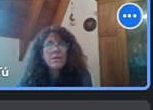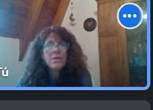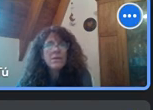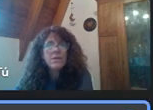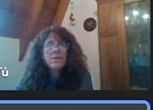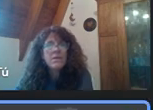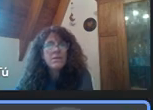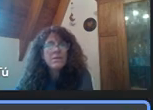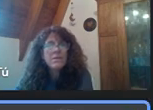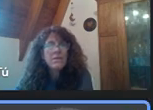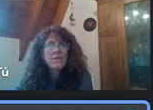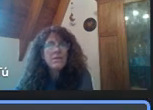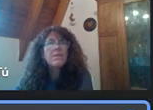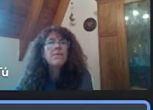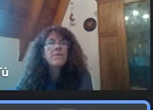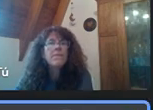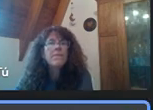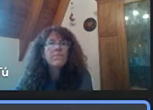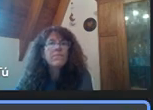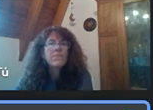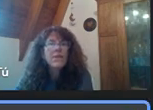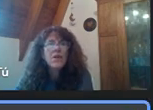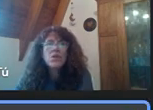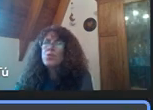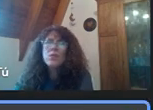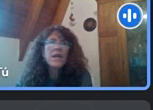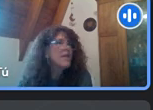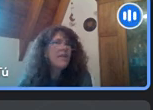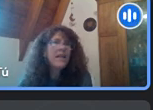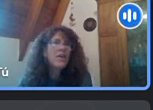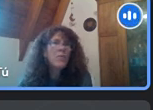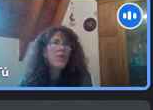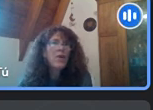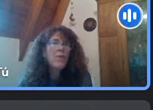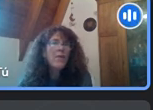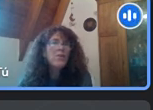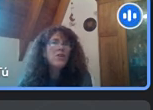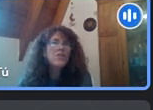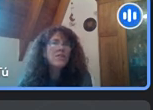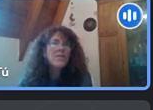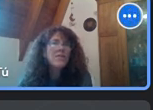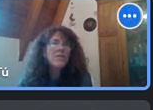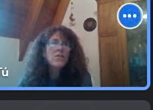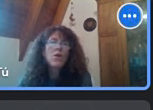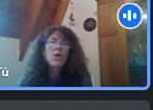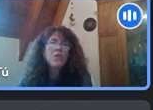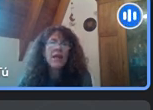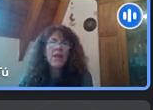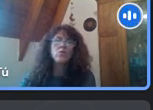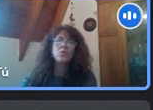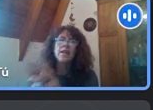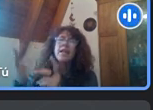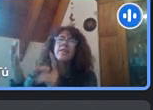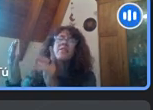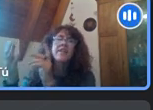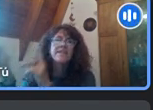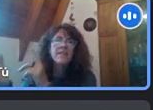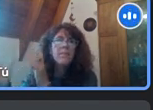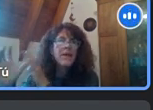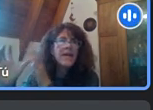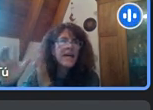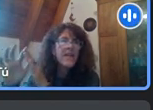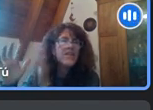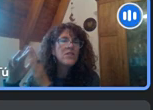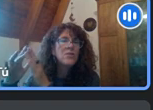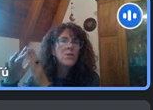Es un auxiliar más un verbo principal. Should estaba en el grupo de los verbos no auxiliares. Los auxiliares eran tres: be, have